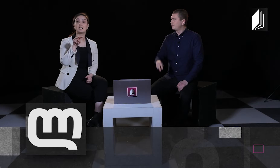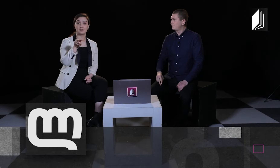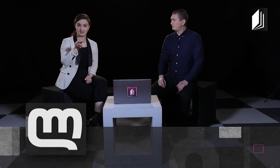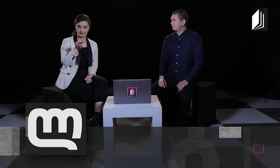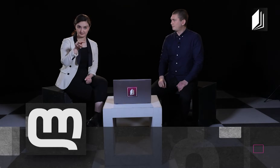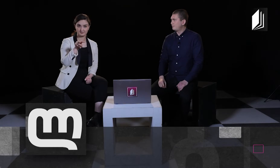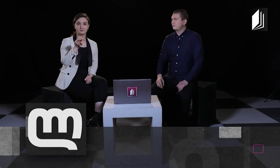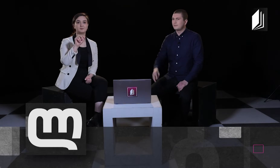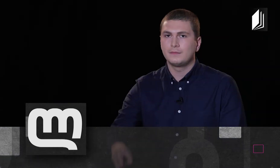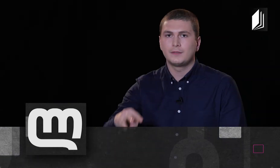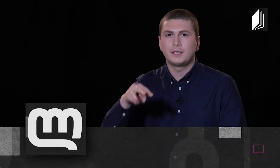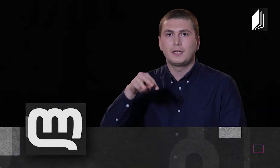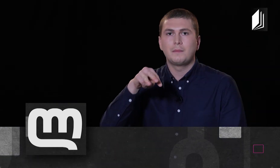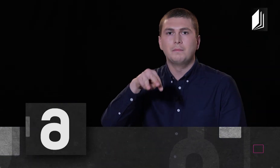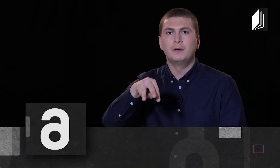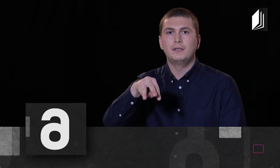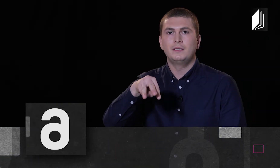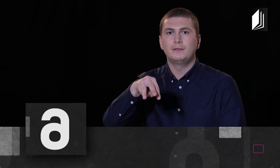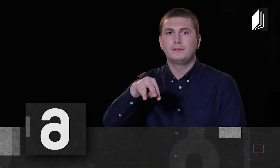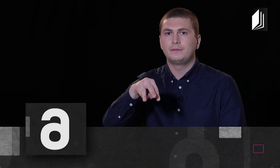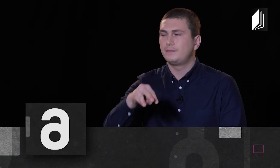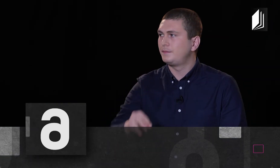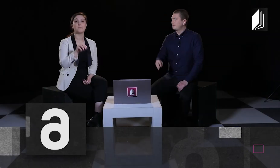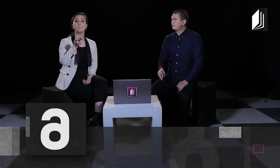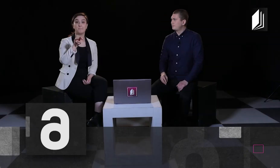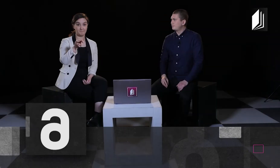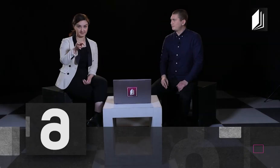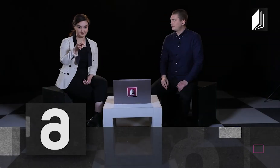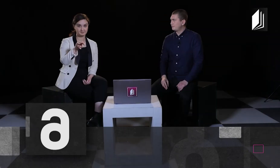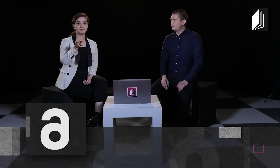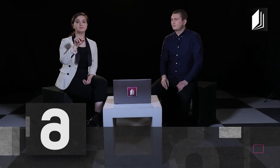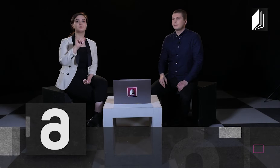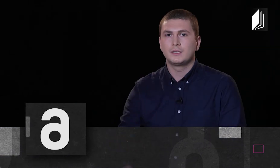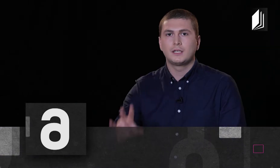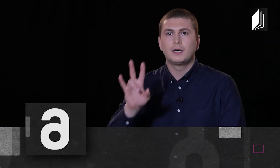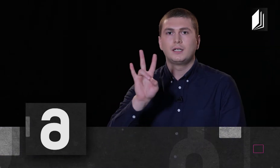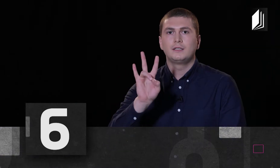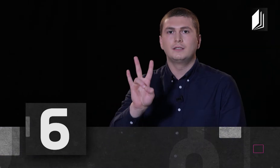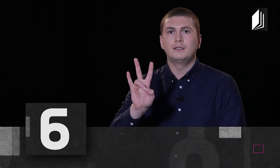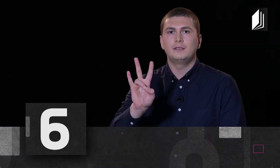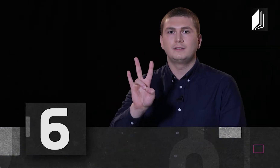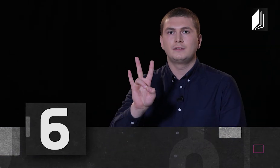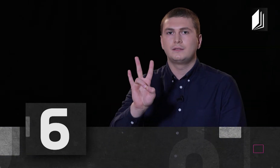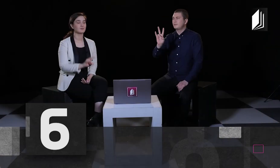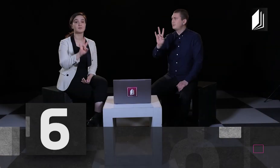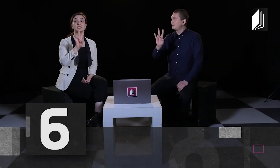L M M N